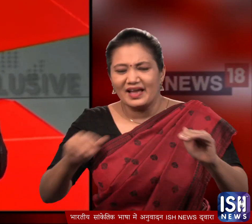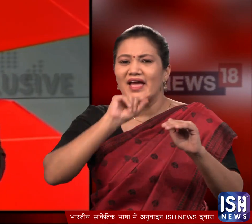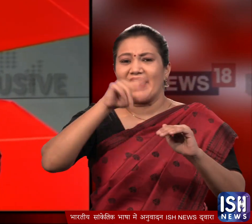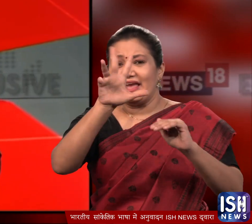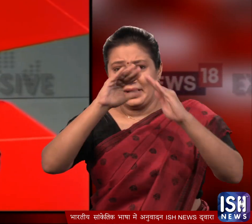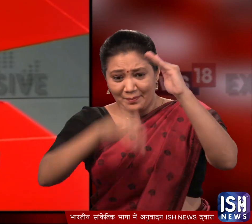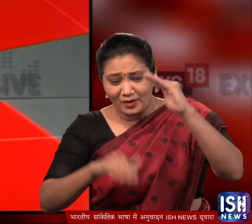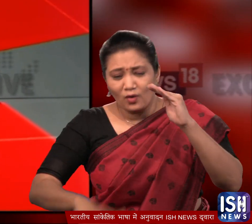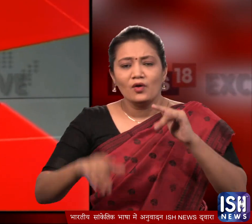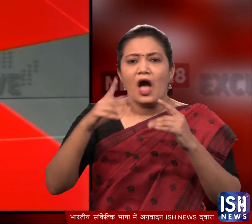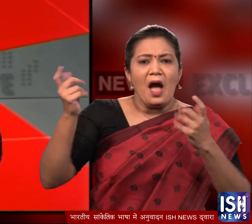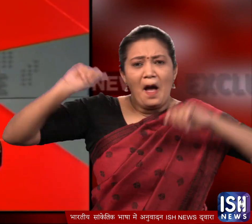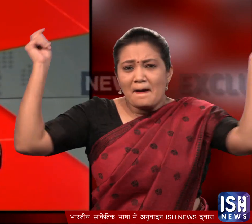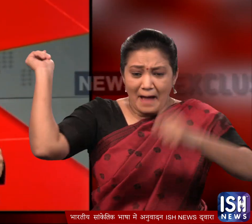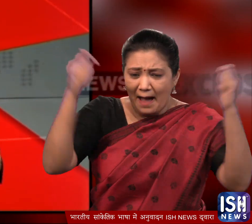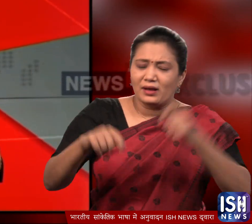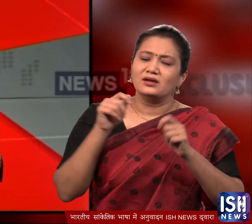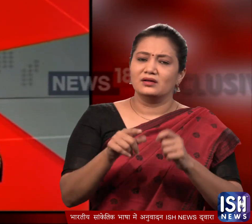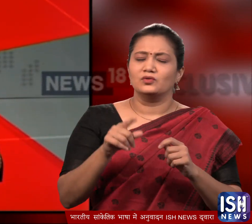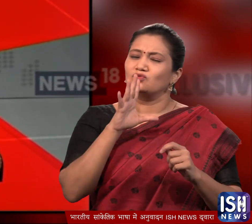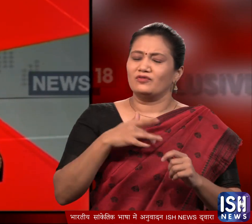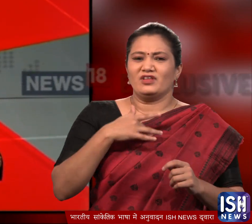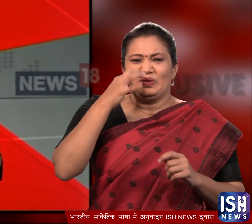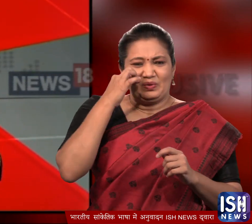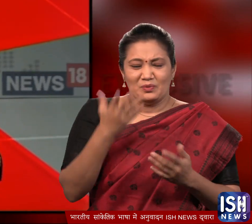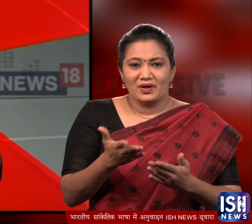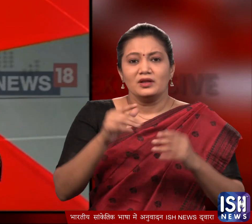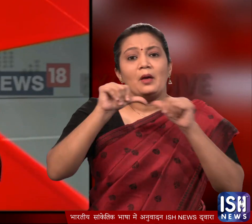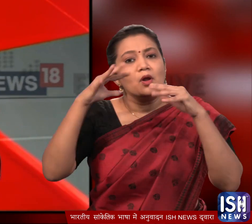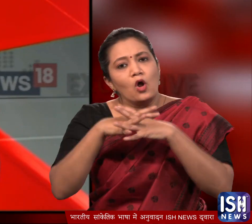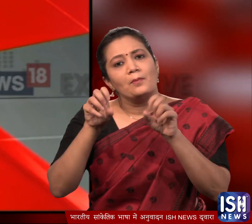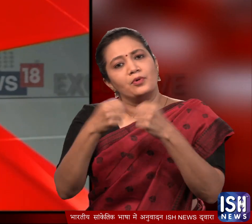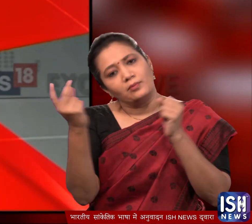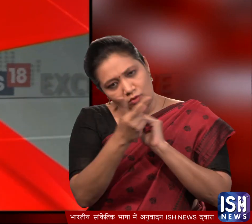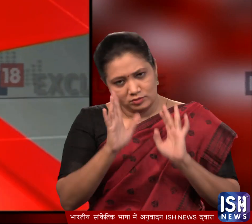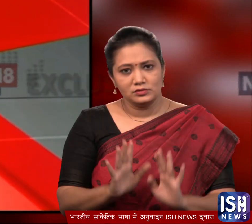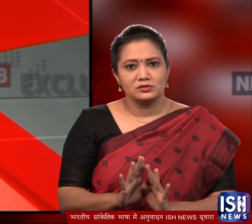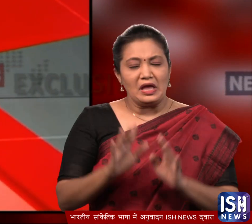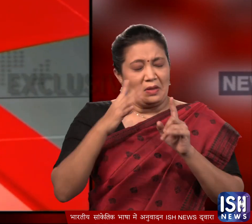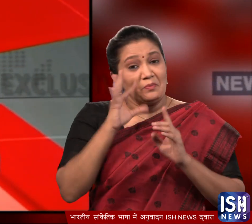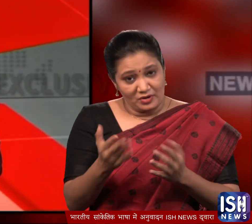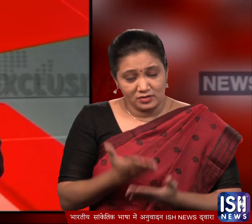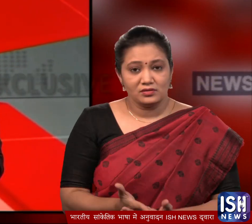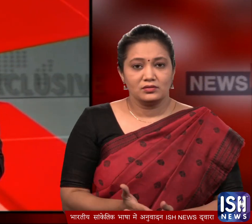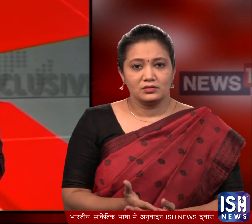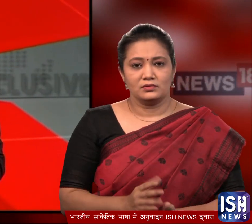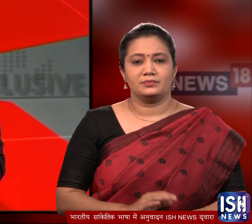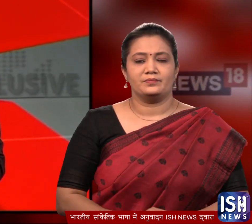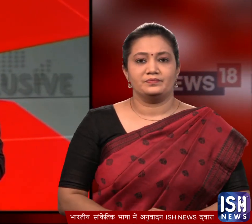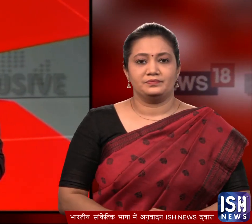या छोटे बच्चों को इस तरह पीटना इंसानियत और कानून दोनों की नजर में बेहद गंभीर अपराध